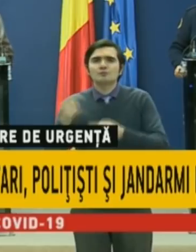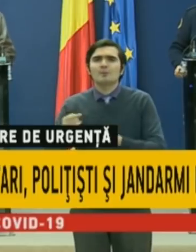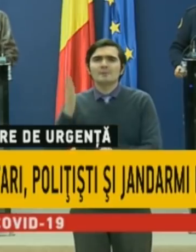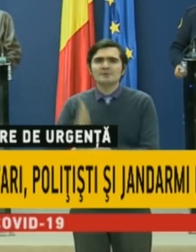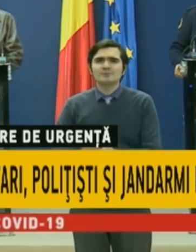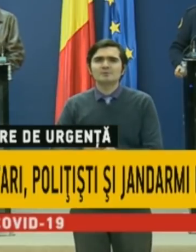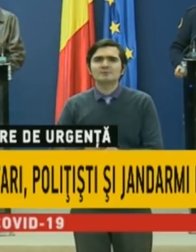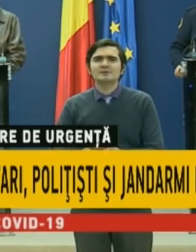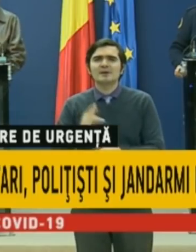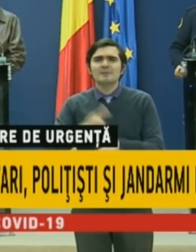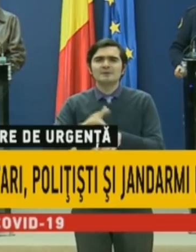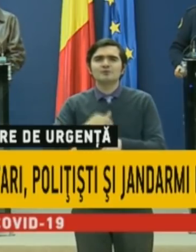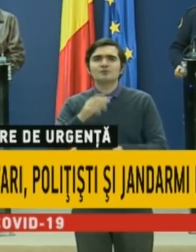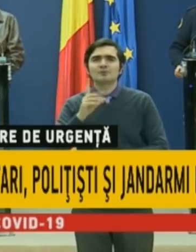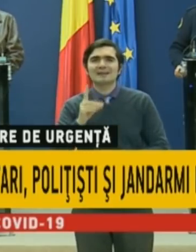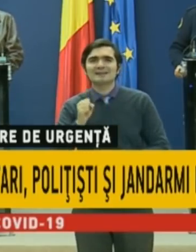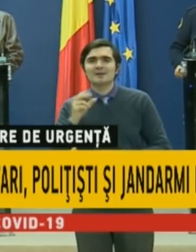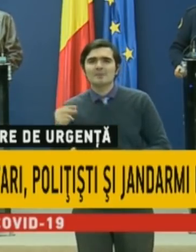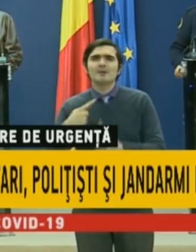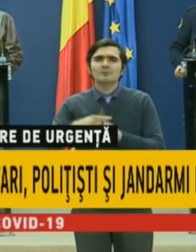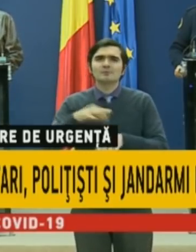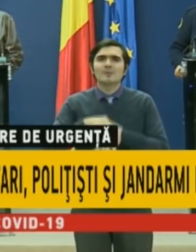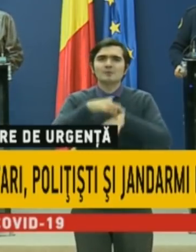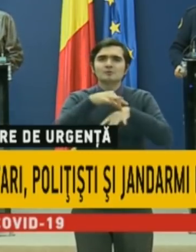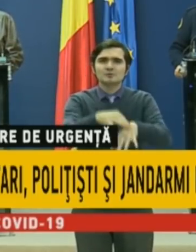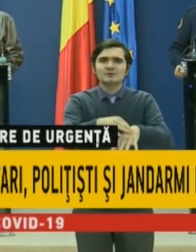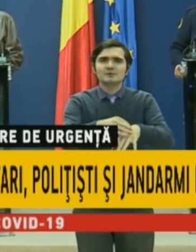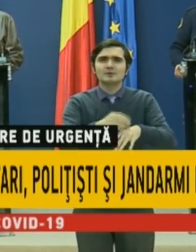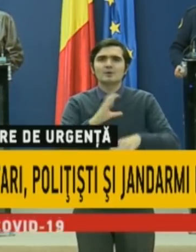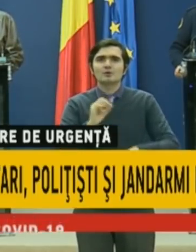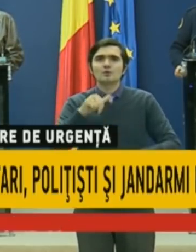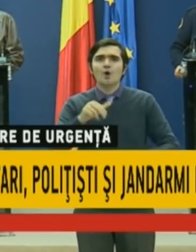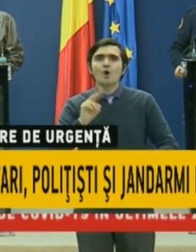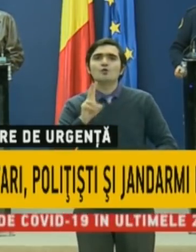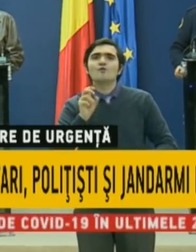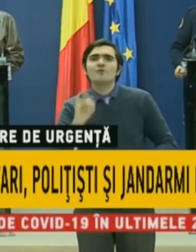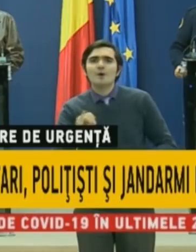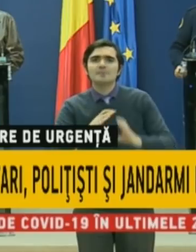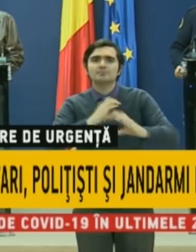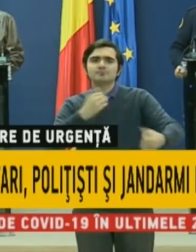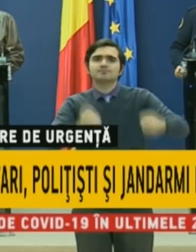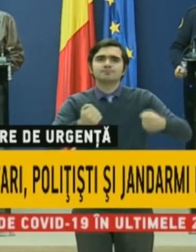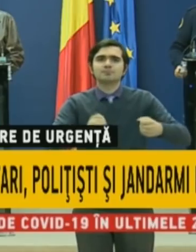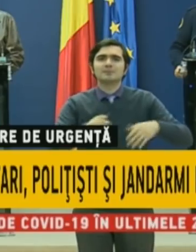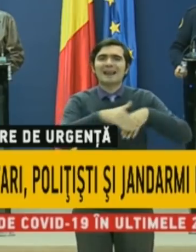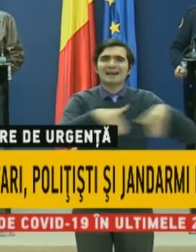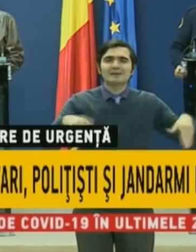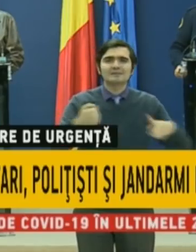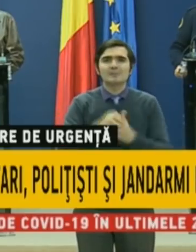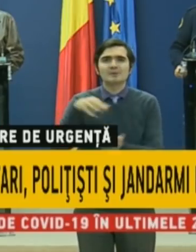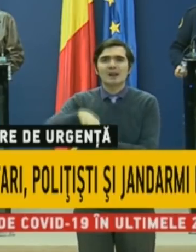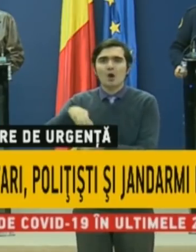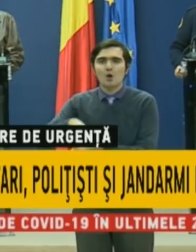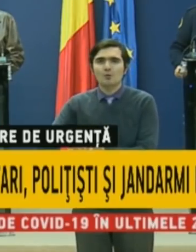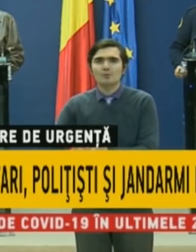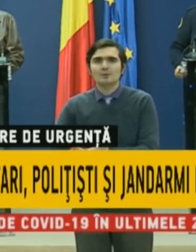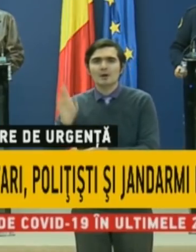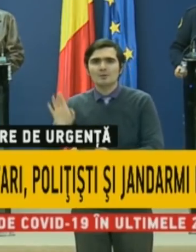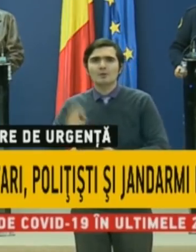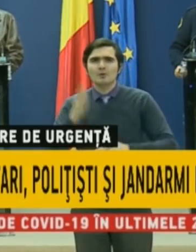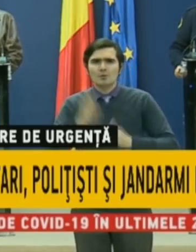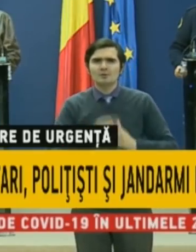publică și însoțirea convoailor de la graniță până în locurile de destinație. Astfel, în ultimele